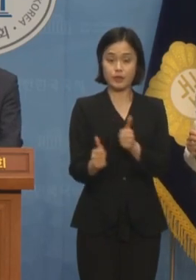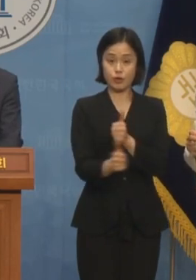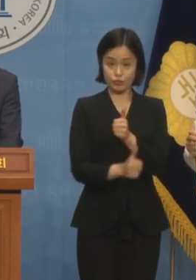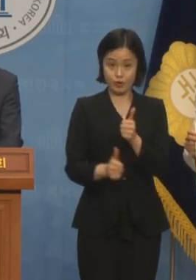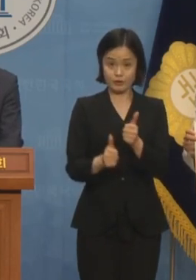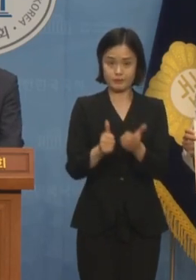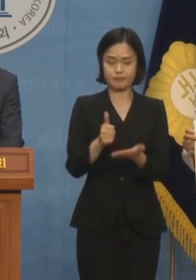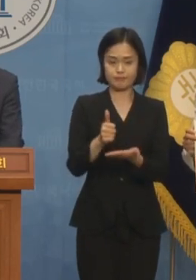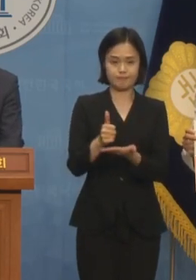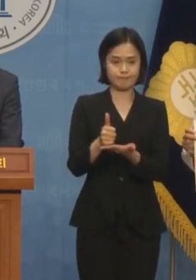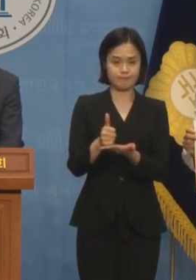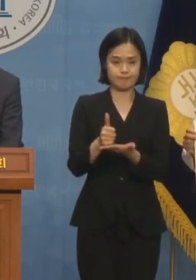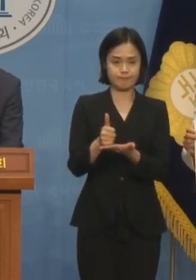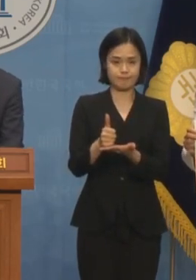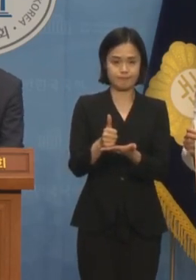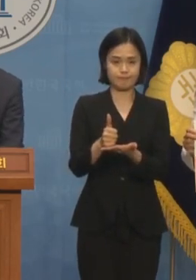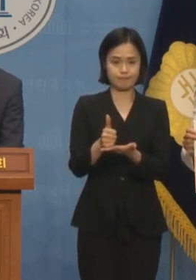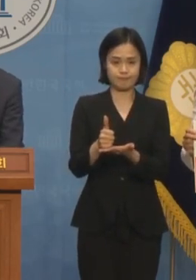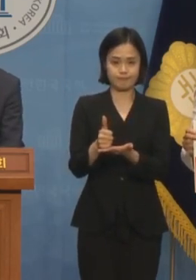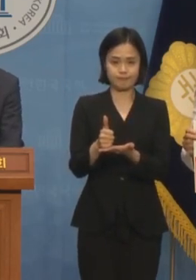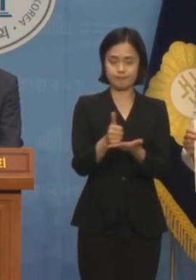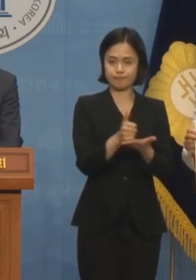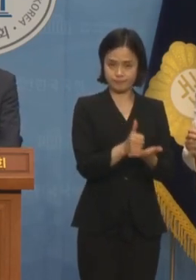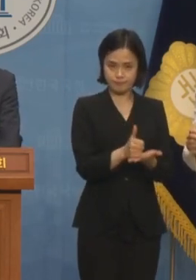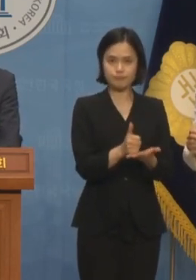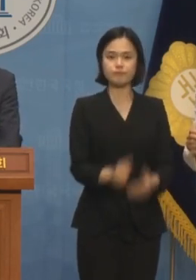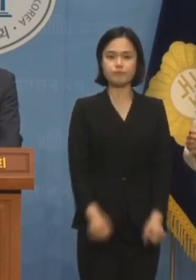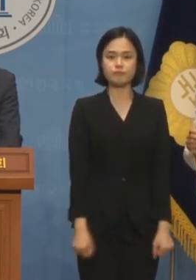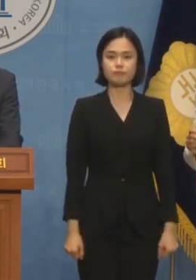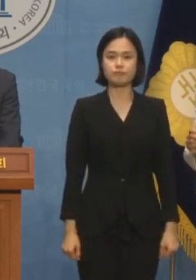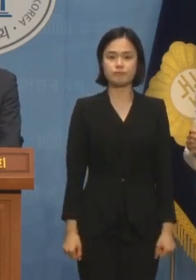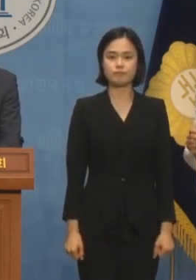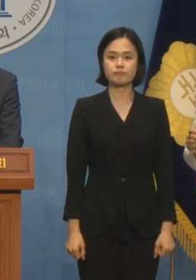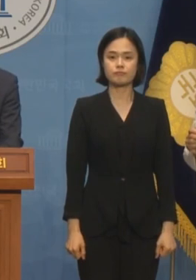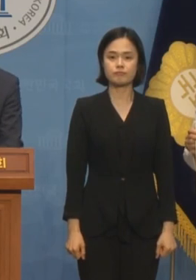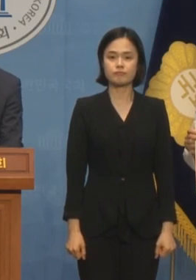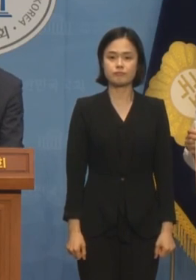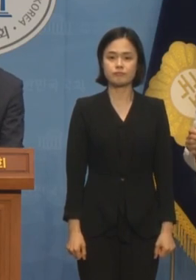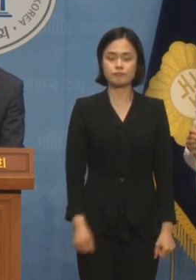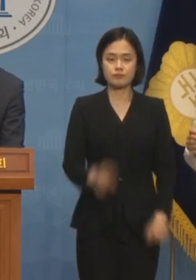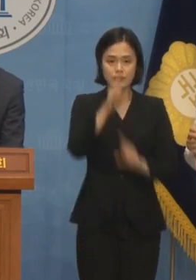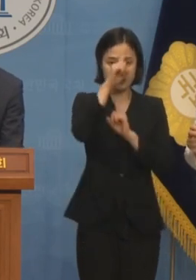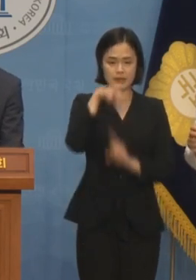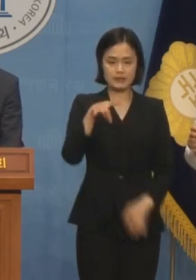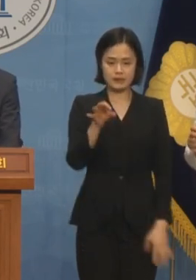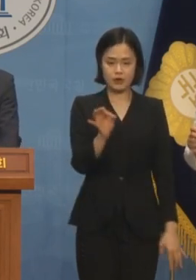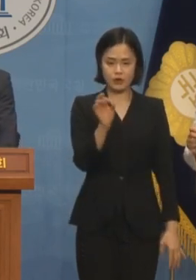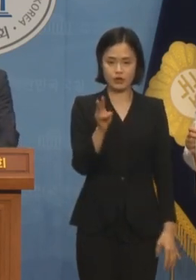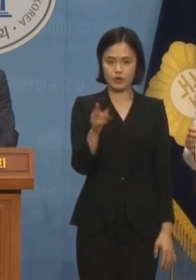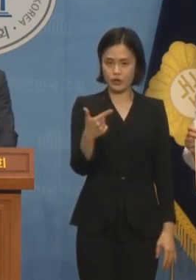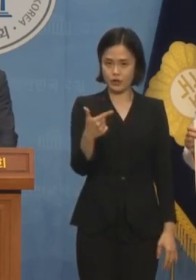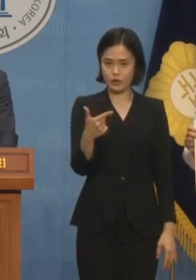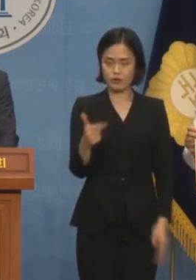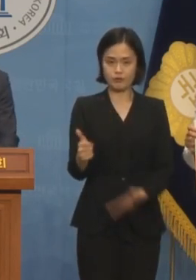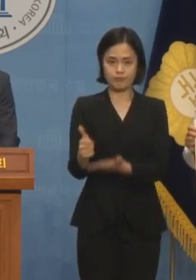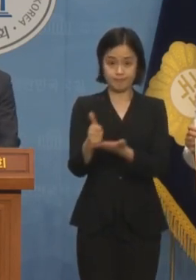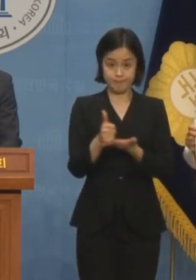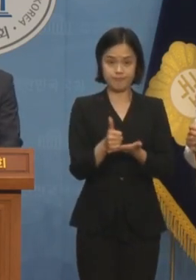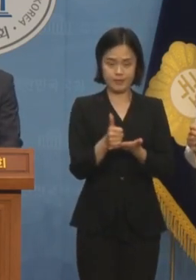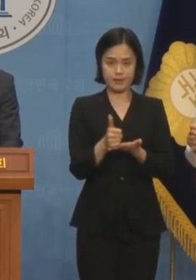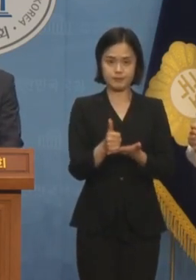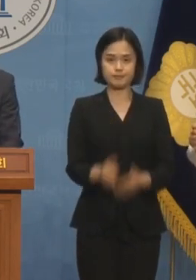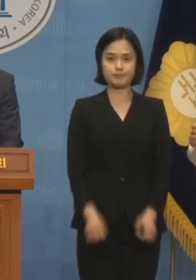위원이신 박지원 위원님 참석하셨습니다. 그리고 이성윤 위원님 참석하셨습니다. 제